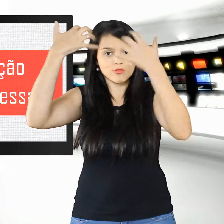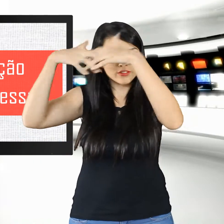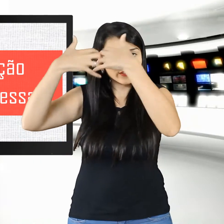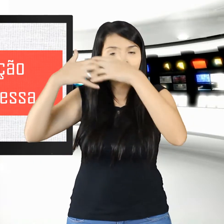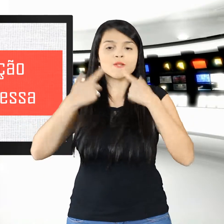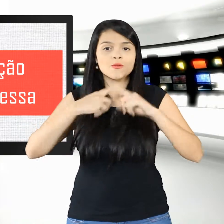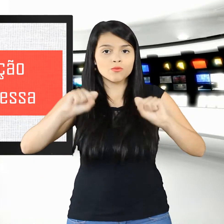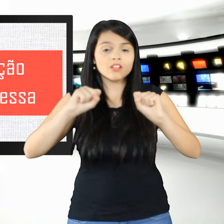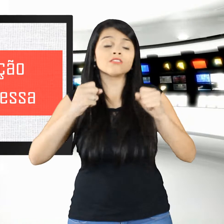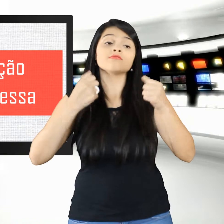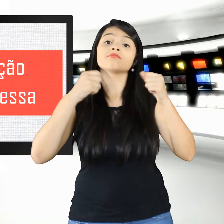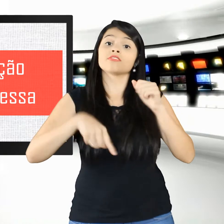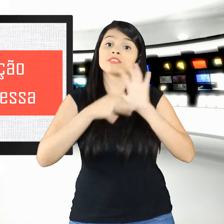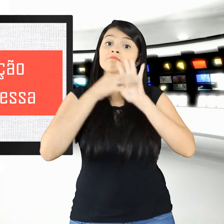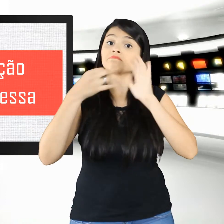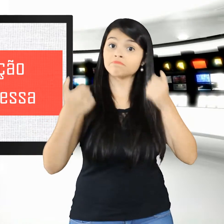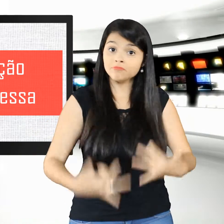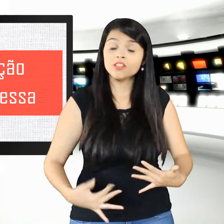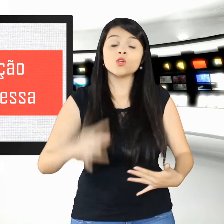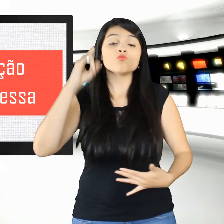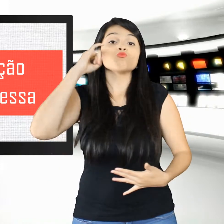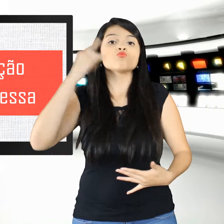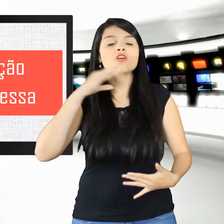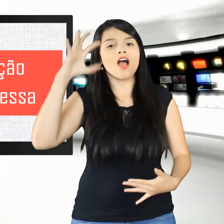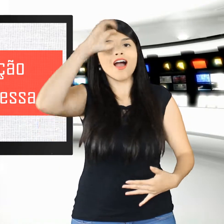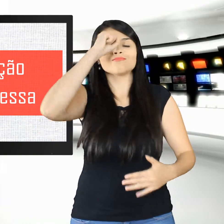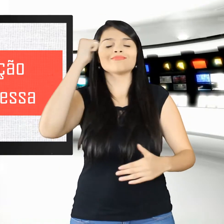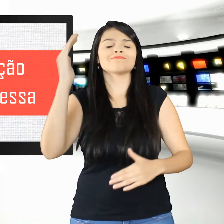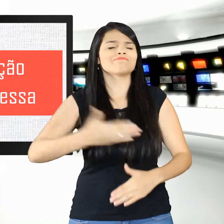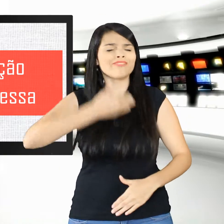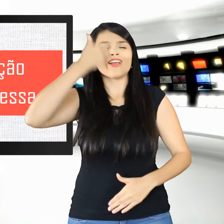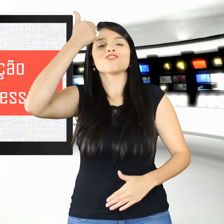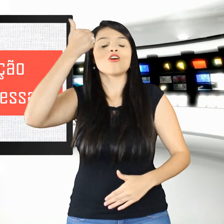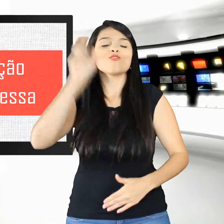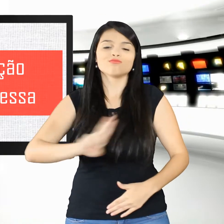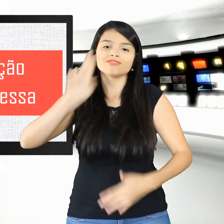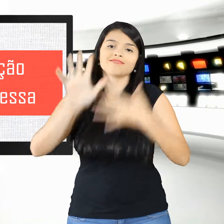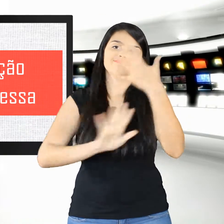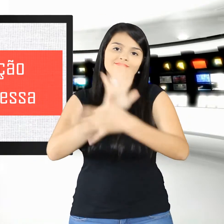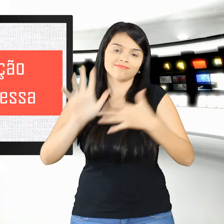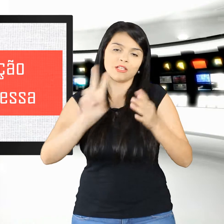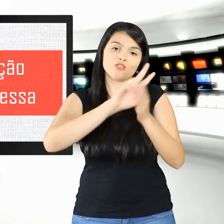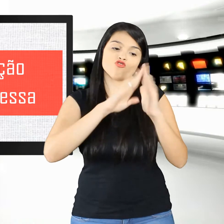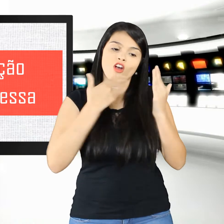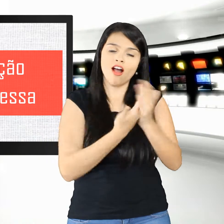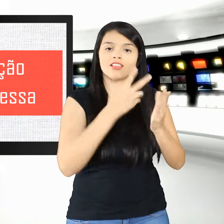aprendem mais e melhor em instituições bilíngues, escolas especiais que ensinam em Libras e português, do que em